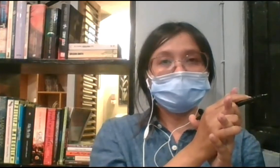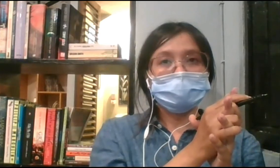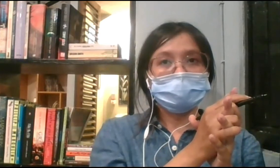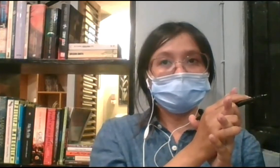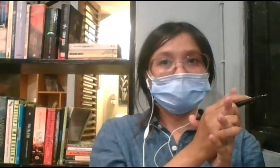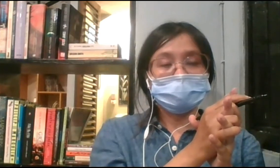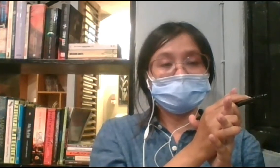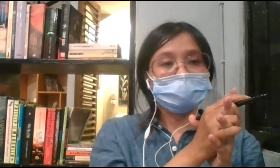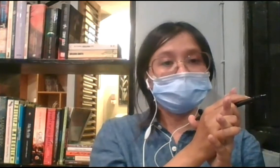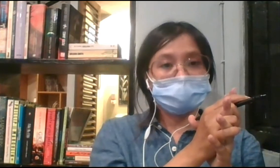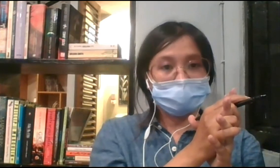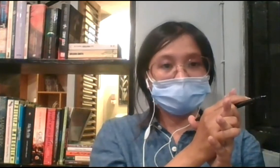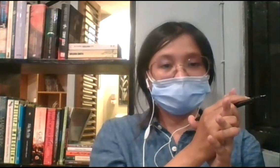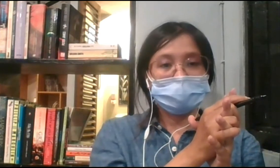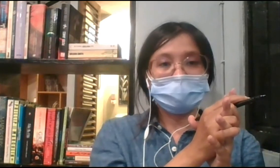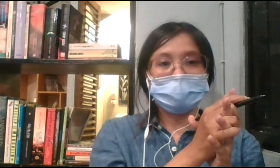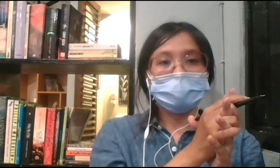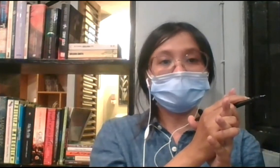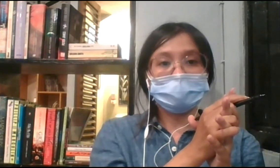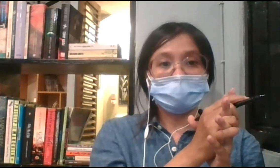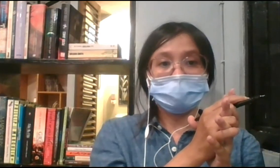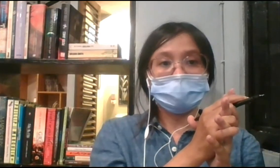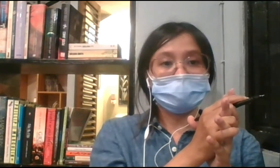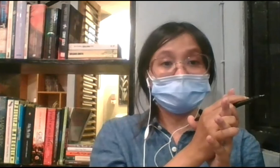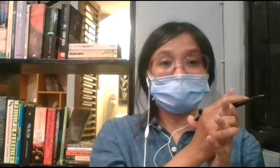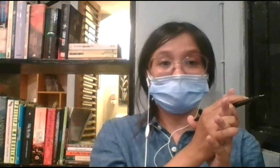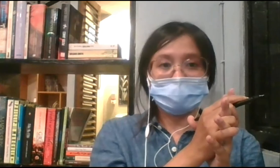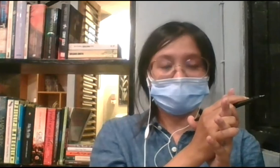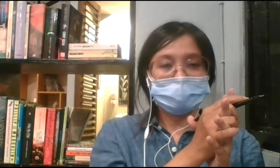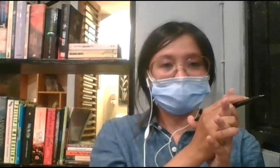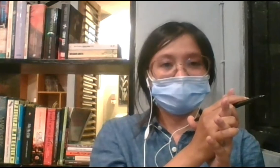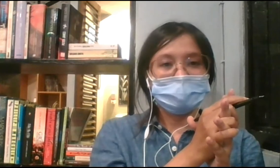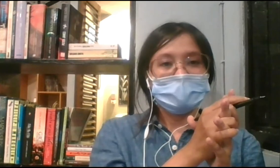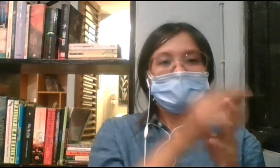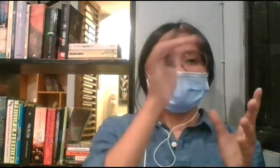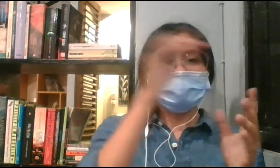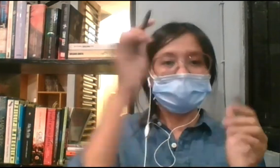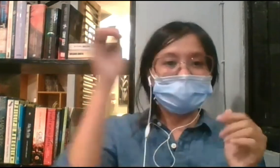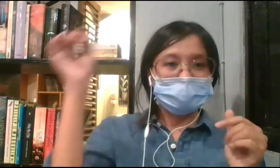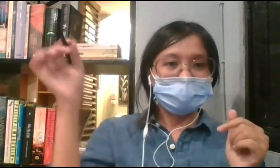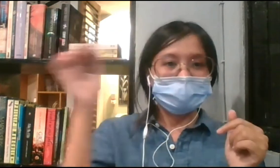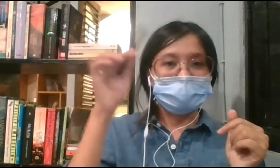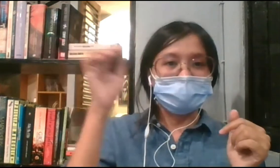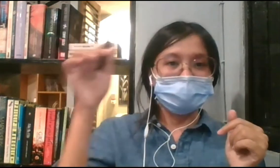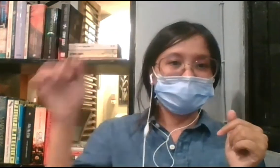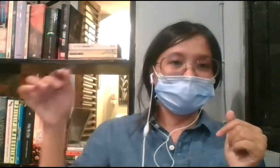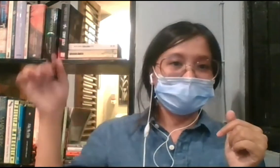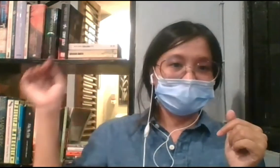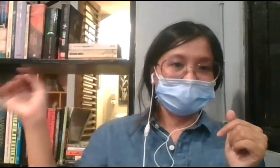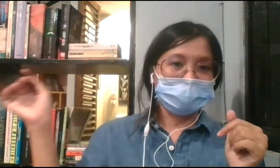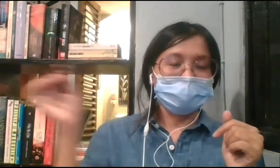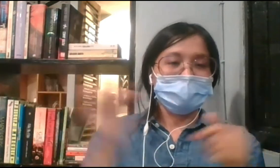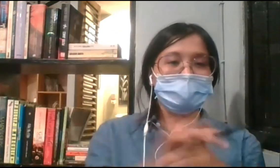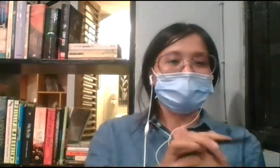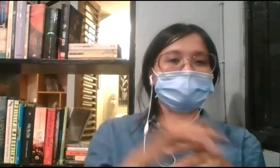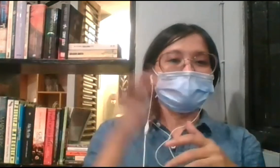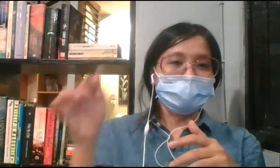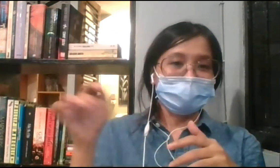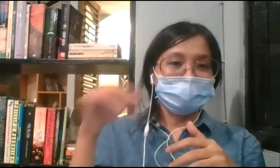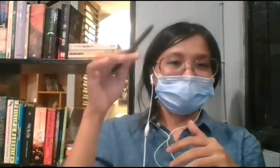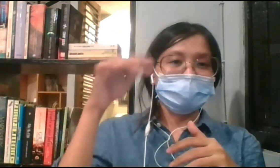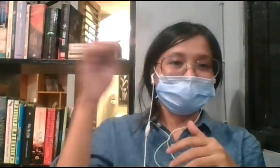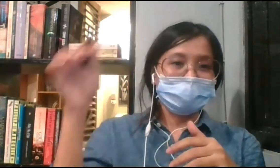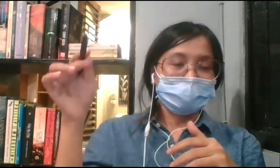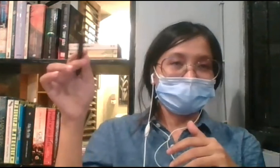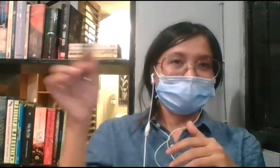menggunakan judul-judul yang jargonistik. Seperti yang tadi saya sampaikan, misalnya kapitalisme adalah musuh negara,